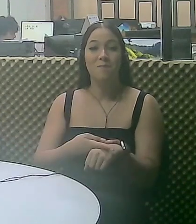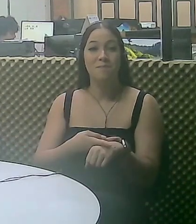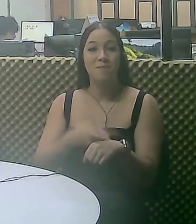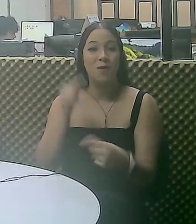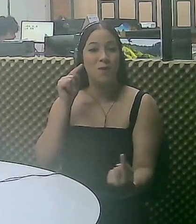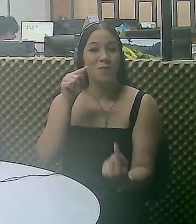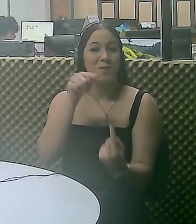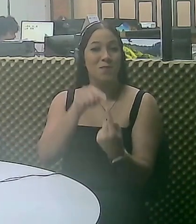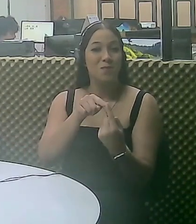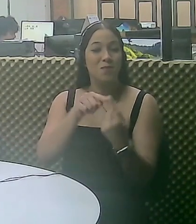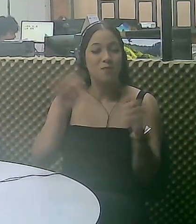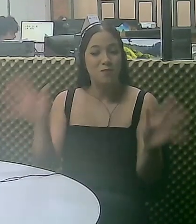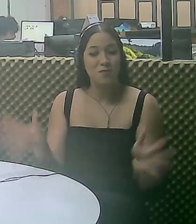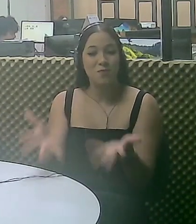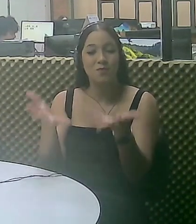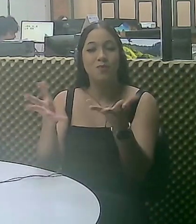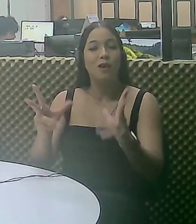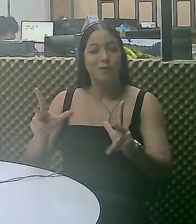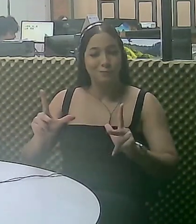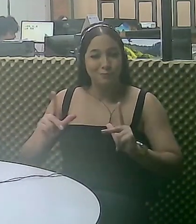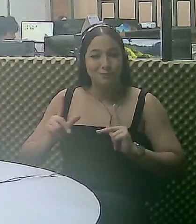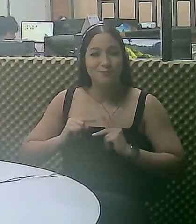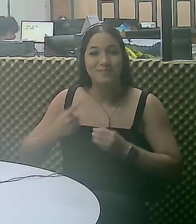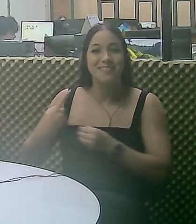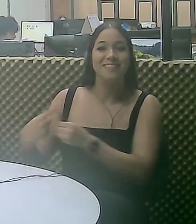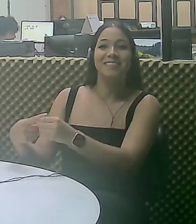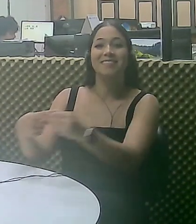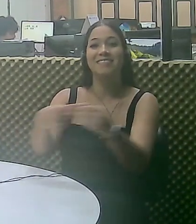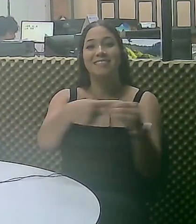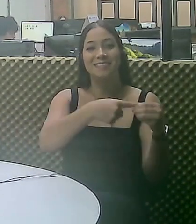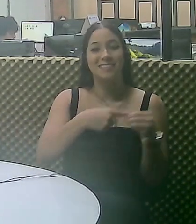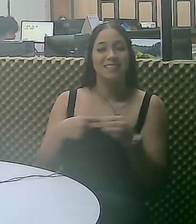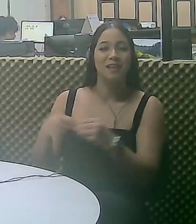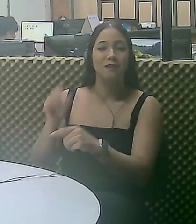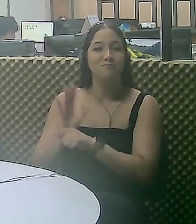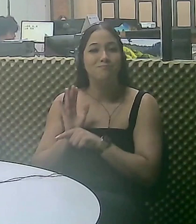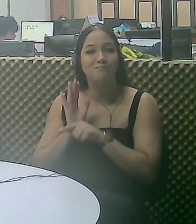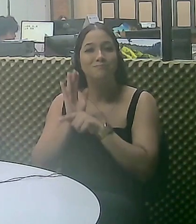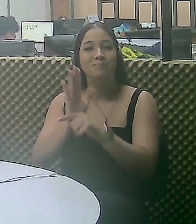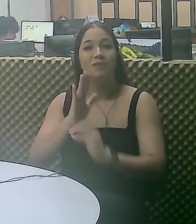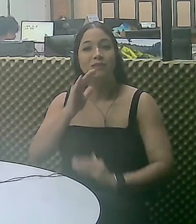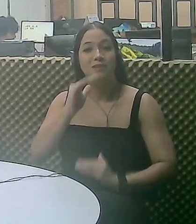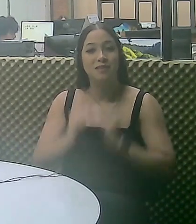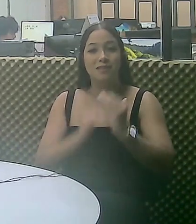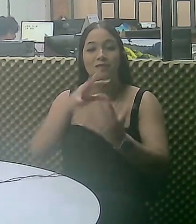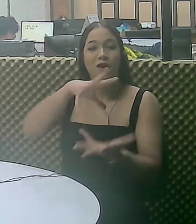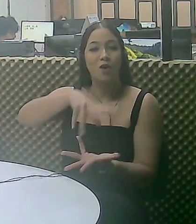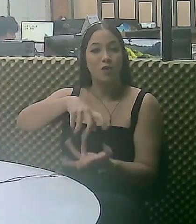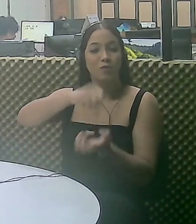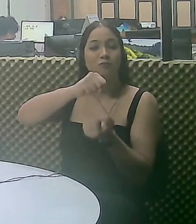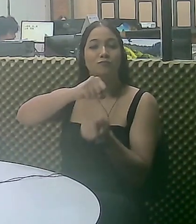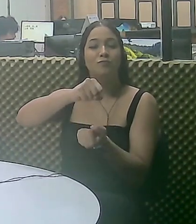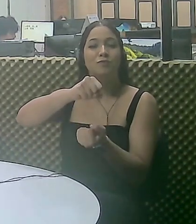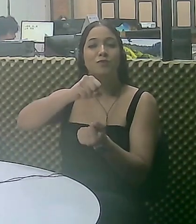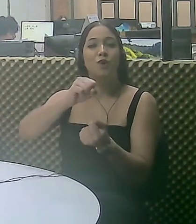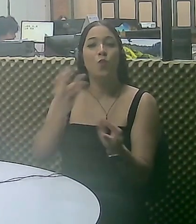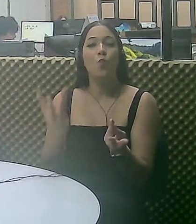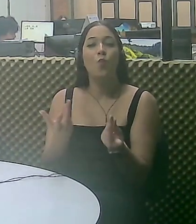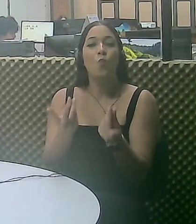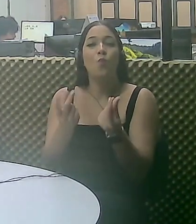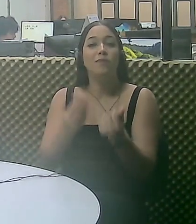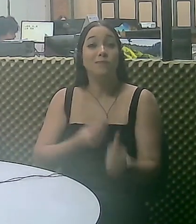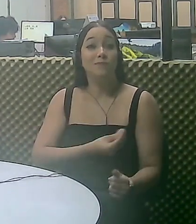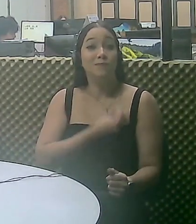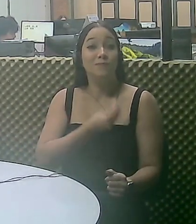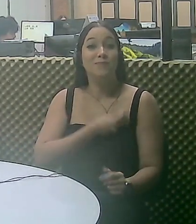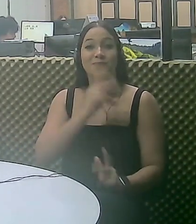o objetivo de promover o reconhecimento das cidades que contribuem com o desenvolvimento sustentável e qualidade de vida